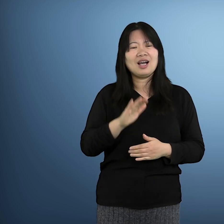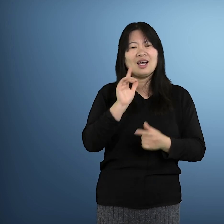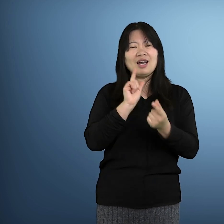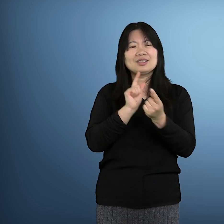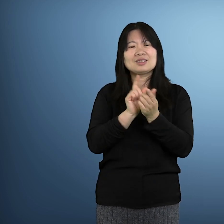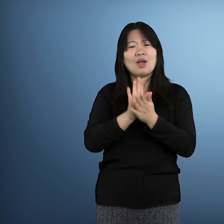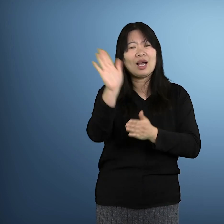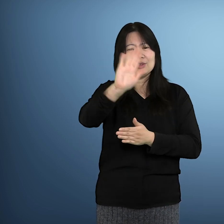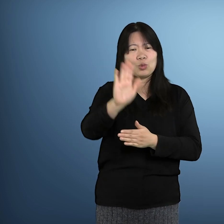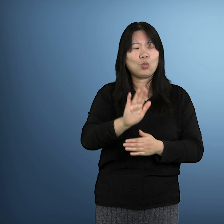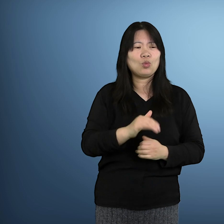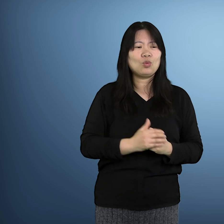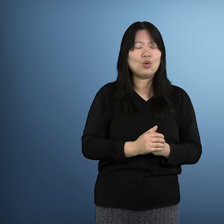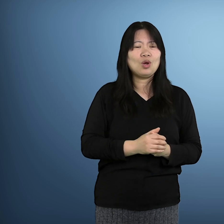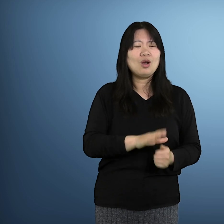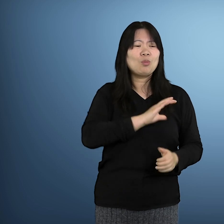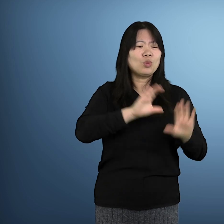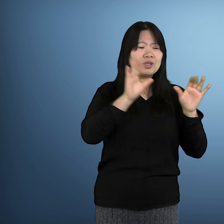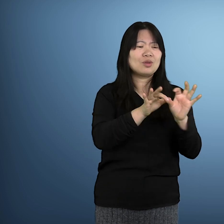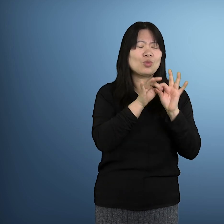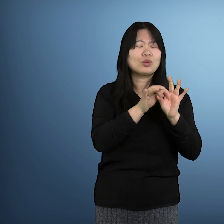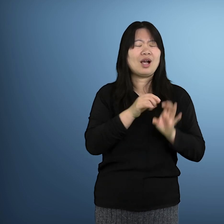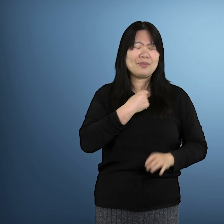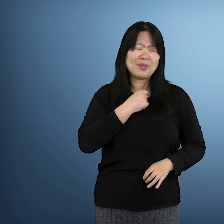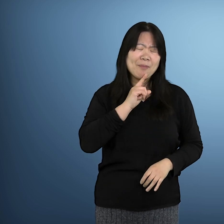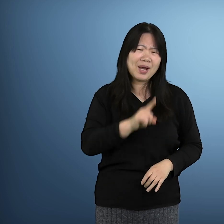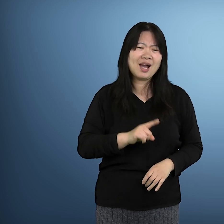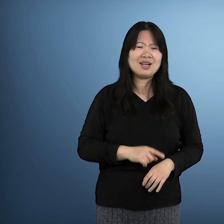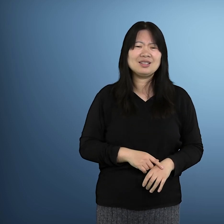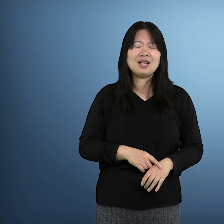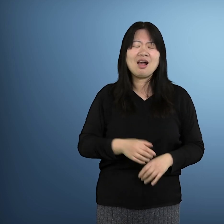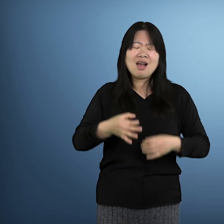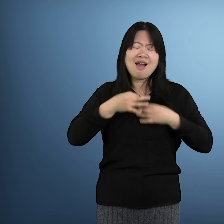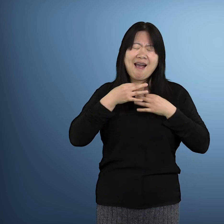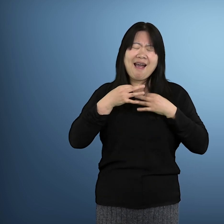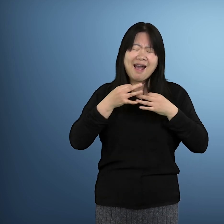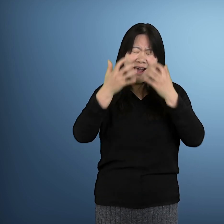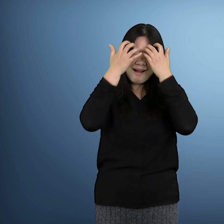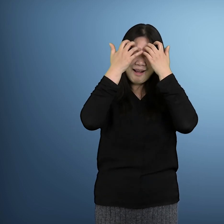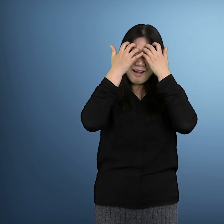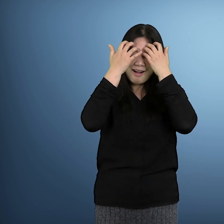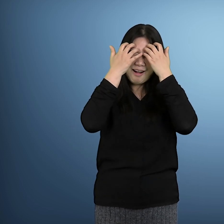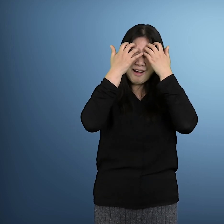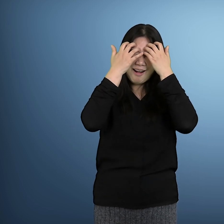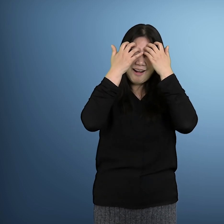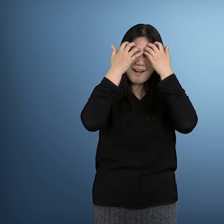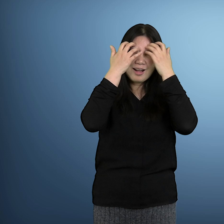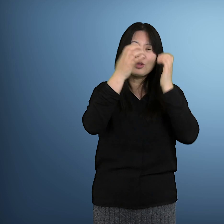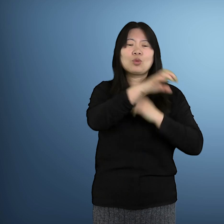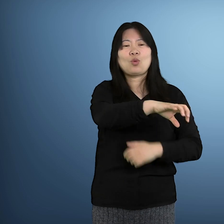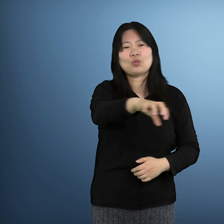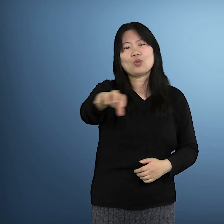하나님이 이 탄식으로 가득한 여기저기서 피의 소리가 난무하는 이